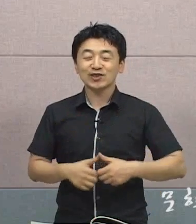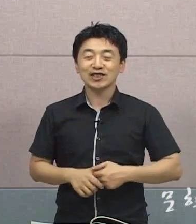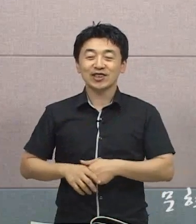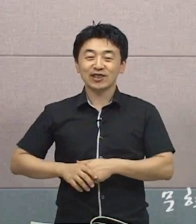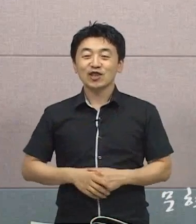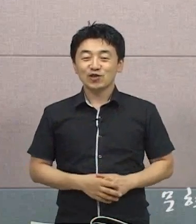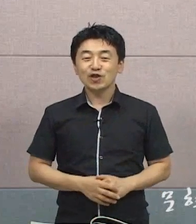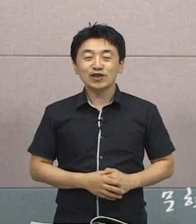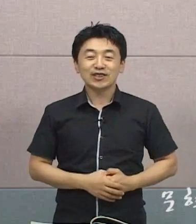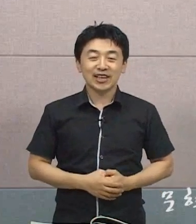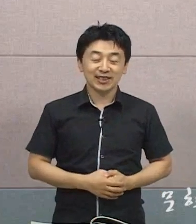사견으로는요. 추천드리지는 않겠습니다.